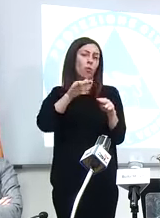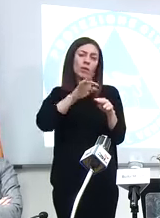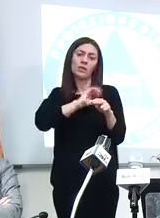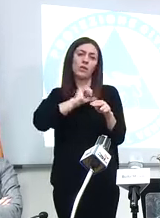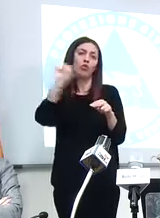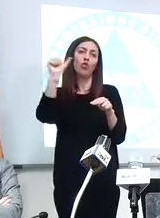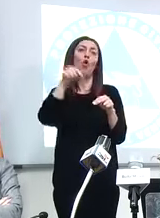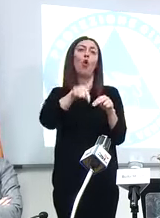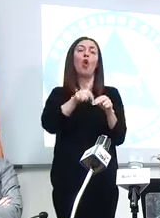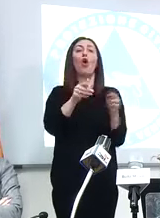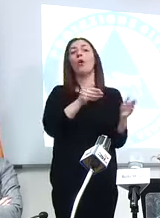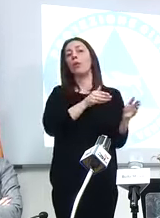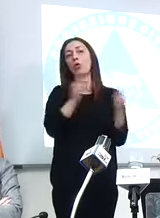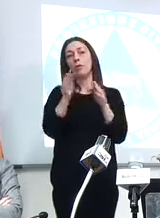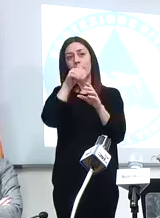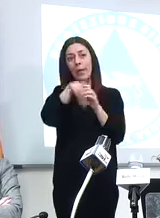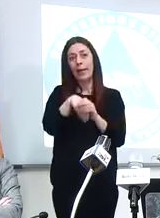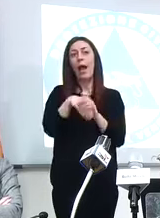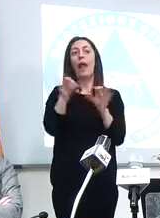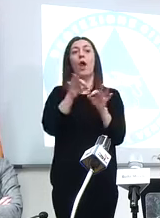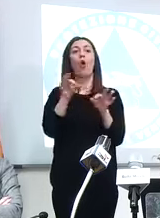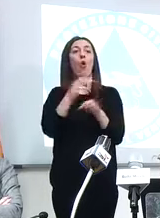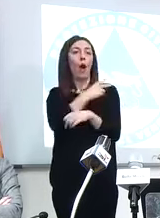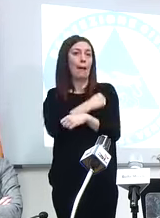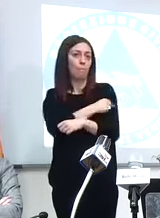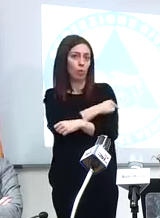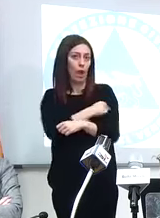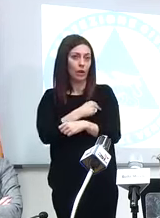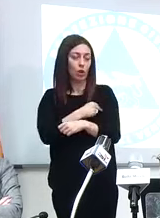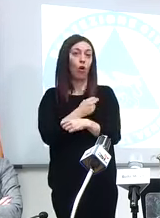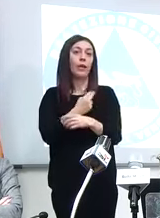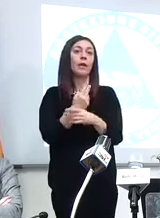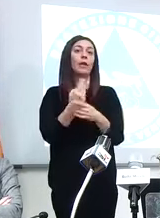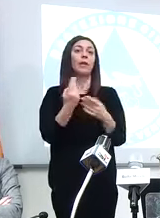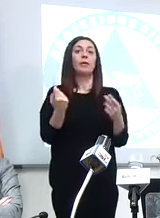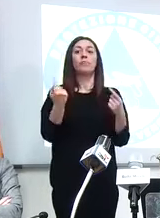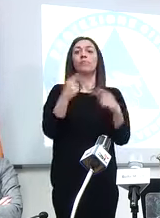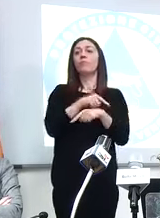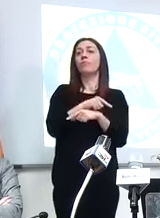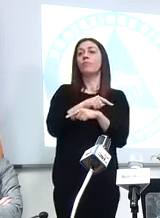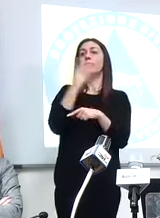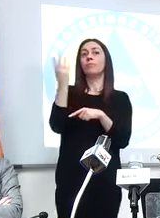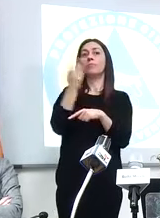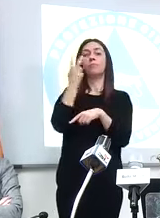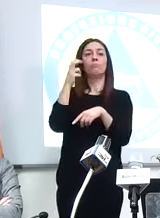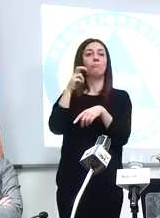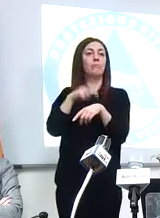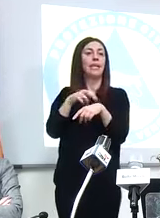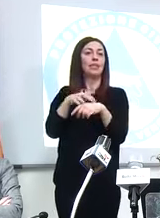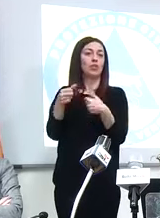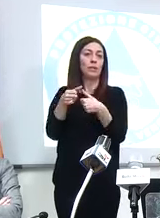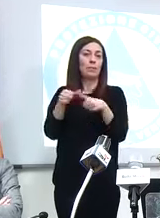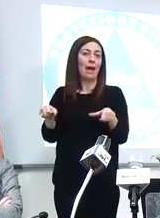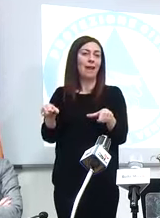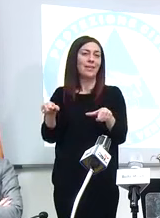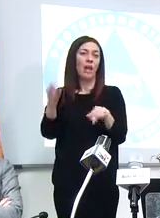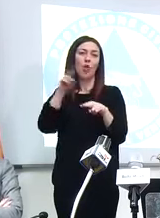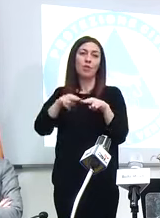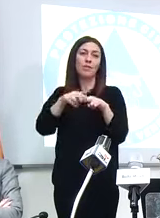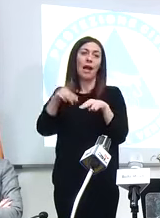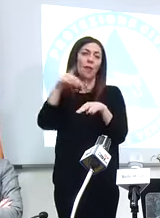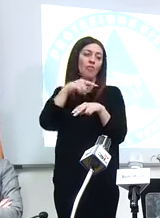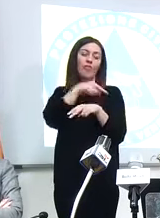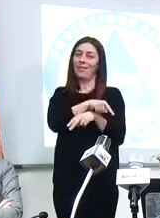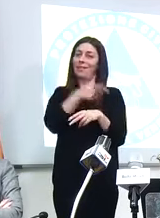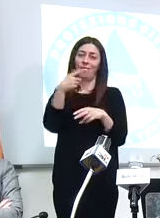ambulatori vaccinali di sanità pubblica e non invece da dare, diciamo, ai medici di medicina generale, perché